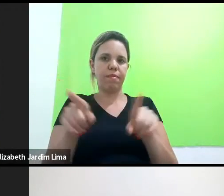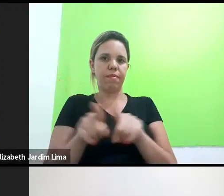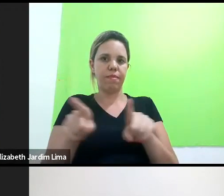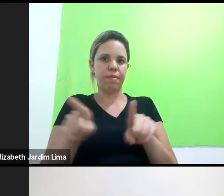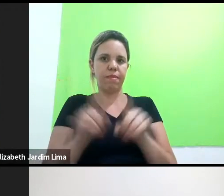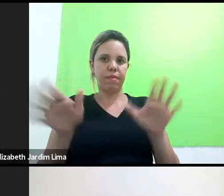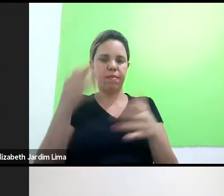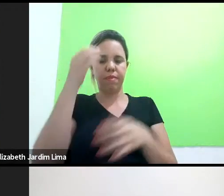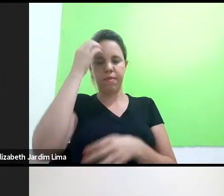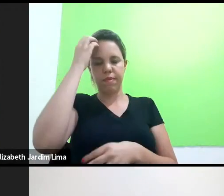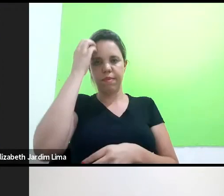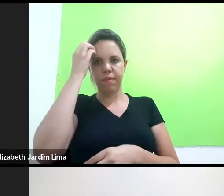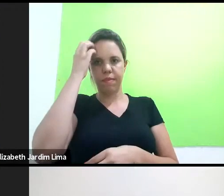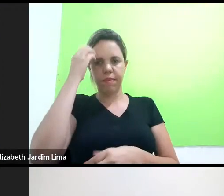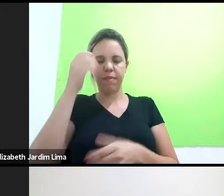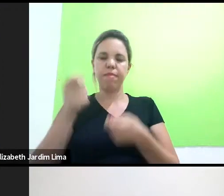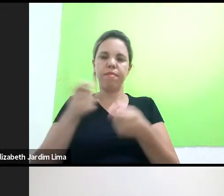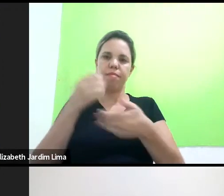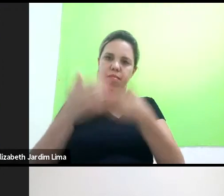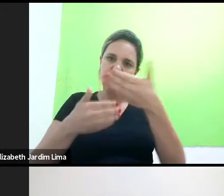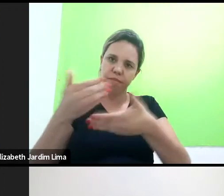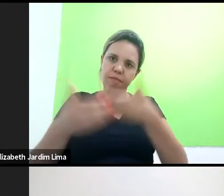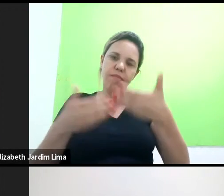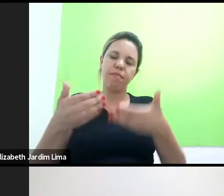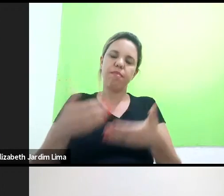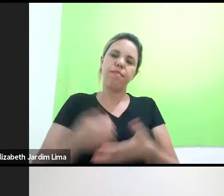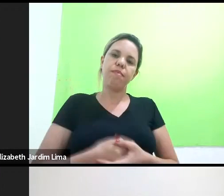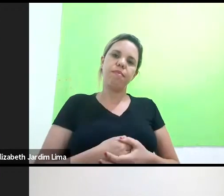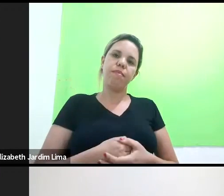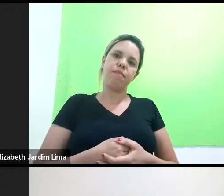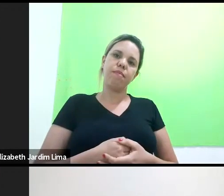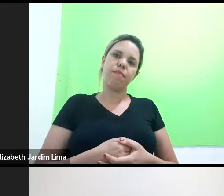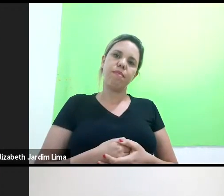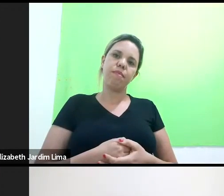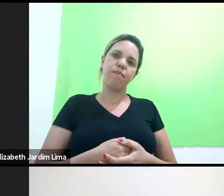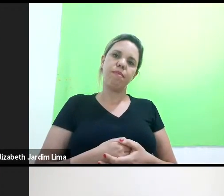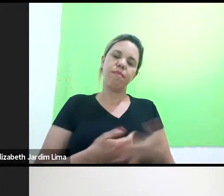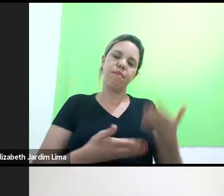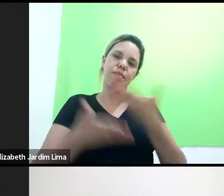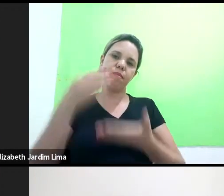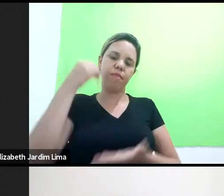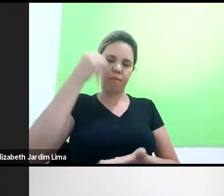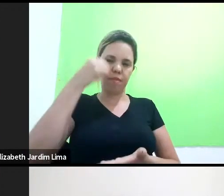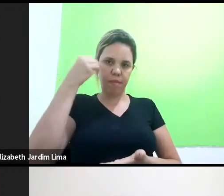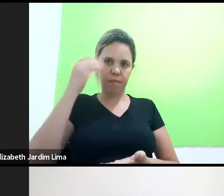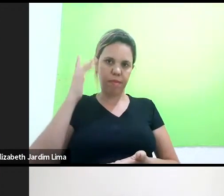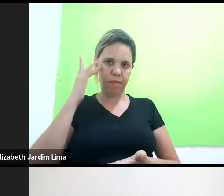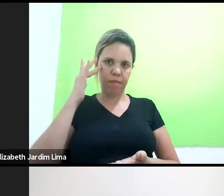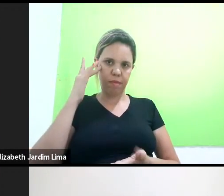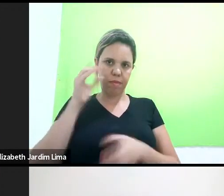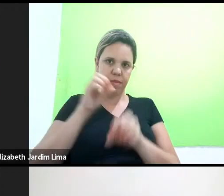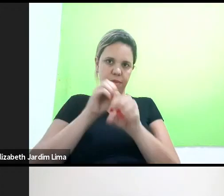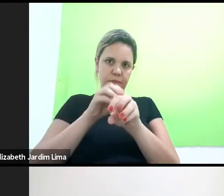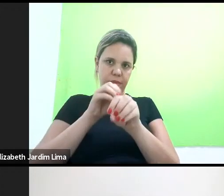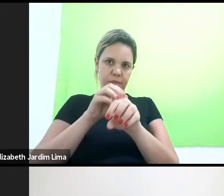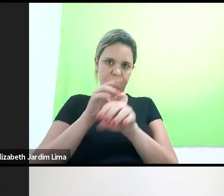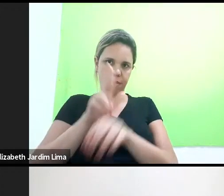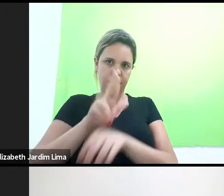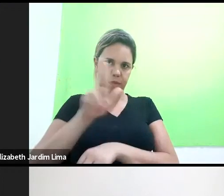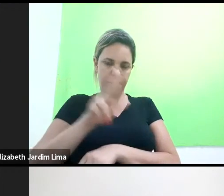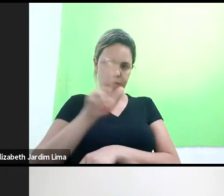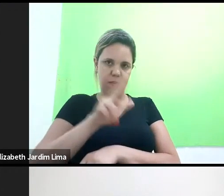contribuir na medida do possível, né, nessa troca de experiência, porque eu acho que o ensino é isso, a universidade é isso, é uma